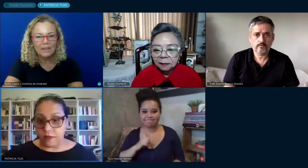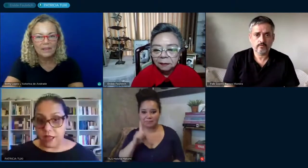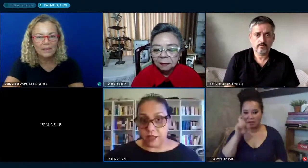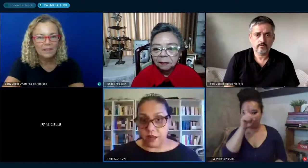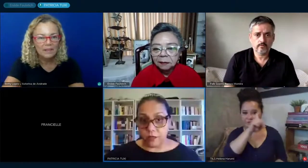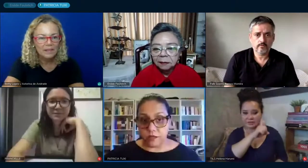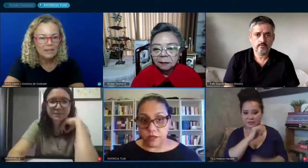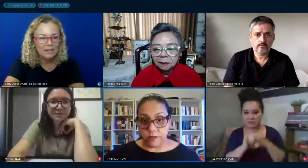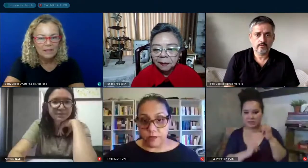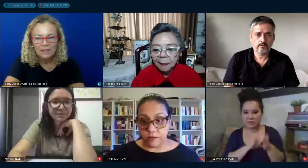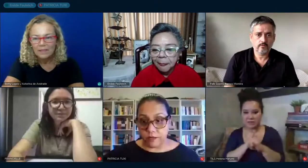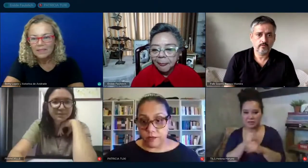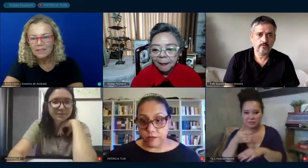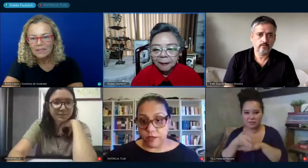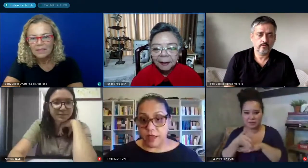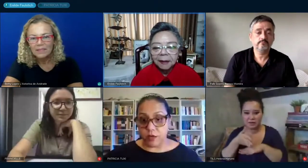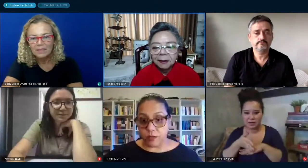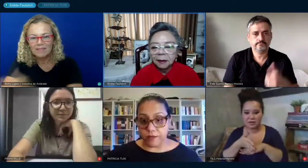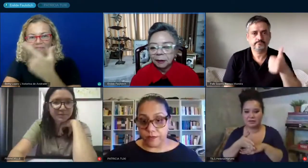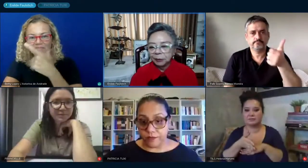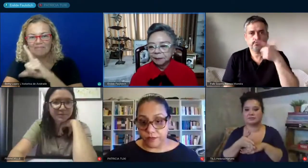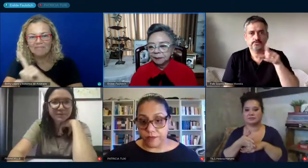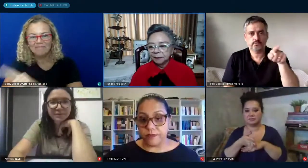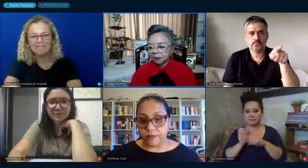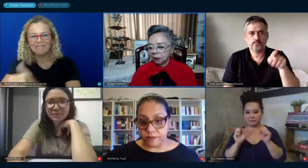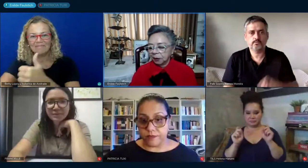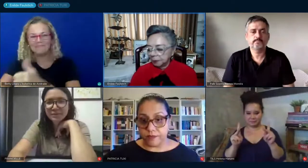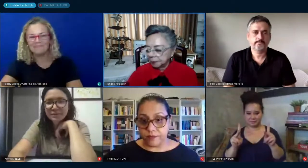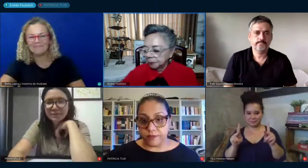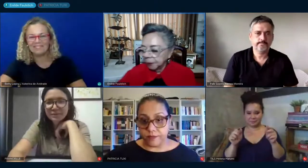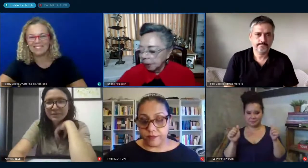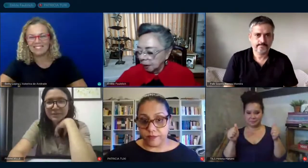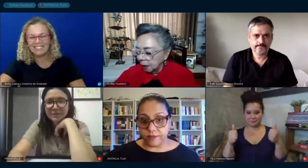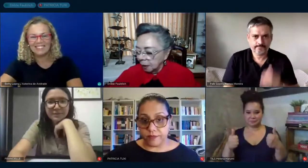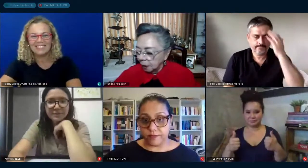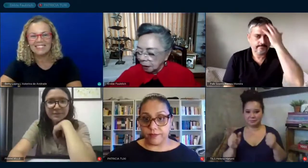Deve estar entrando, professor. Está entrando, ok.